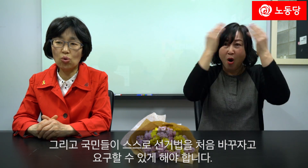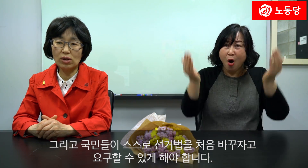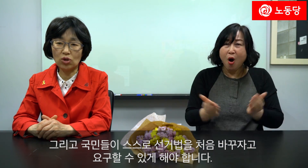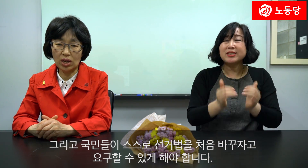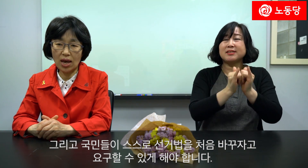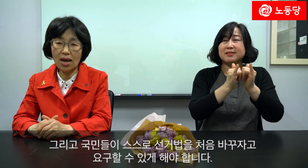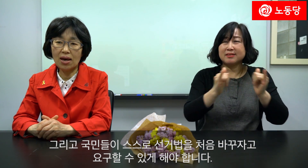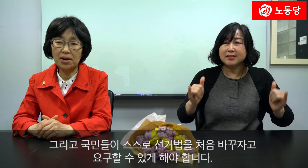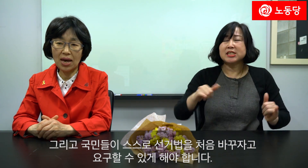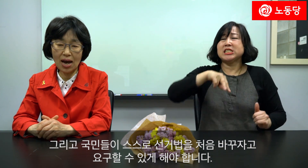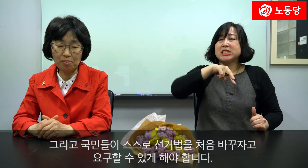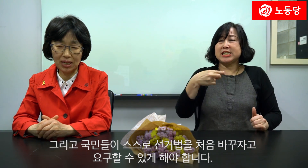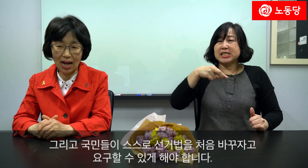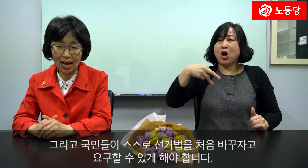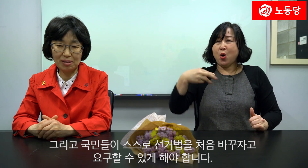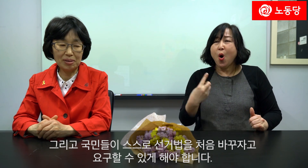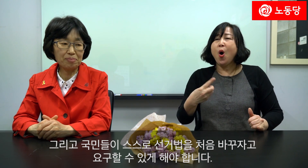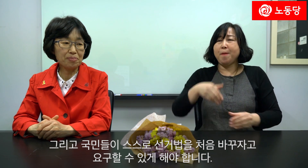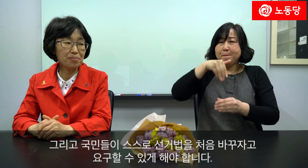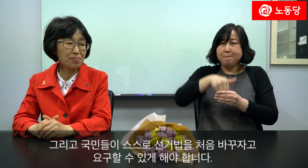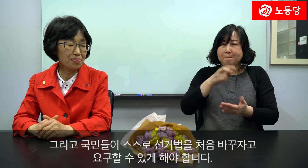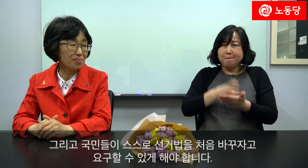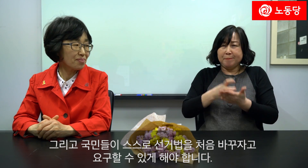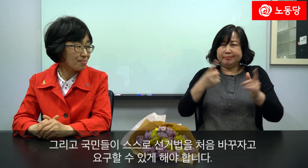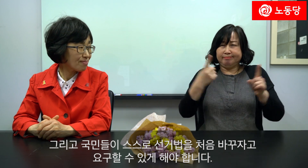바꾸자고 요구할 수 있게 해야 합니다.